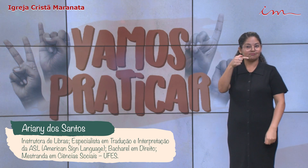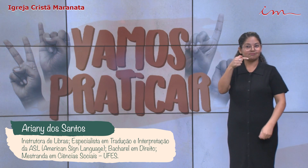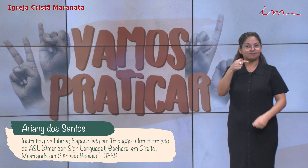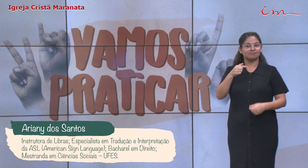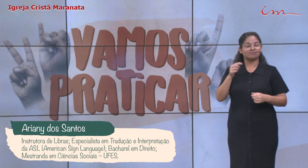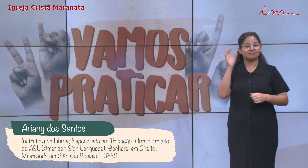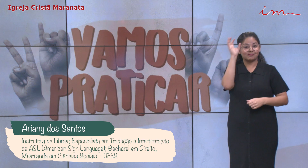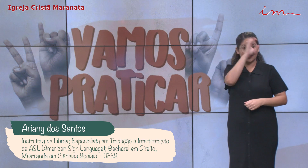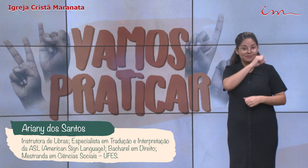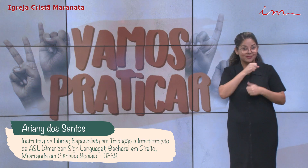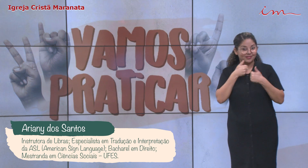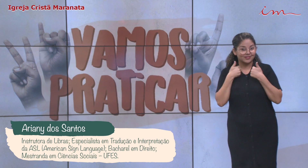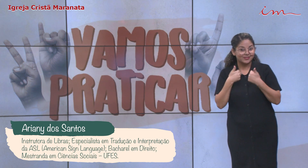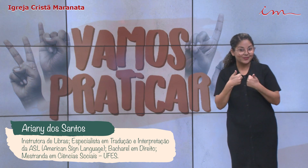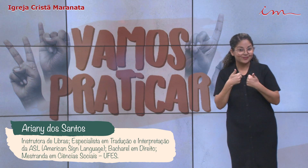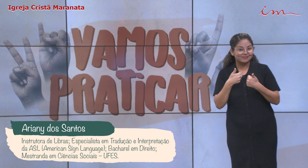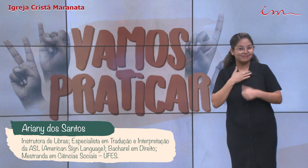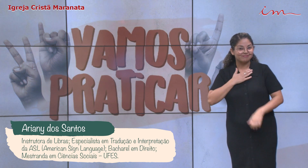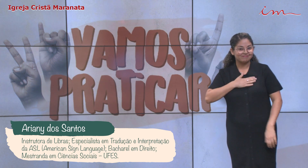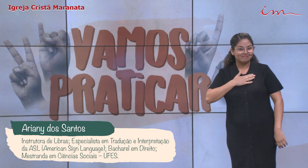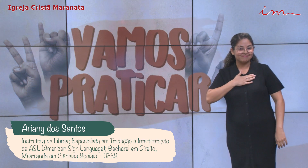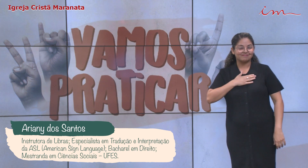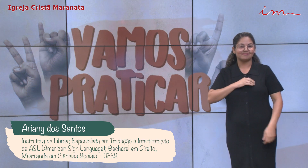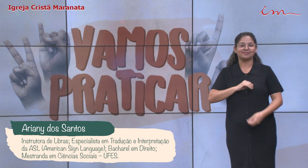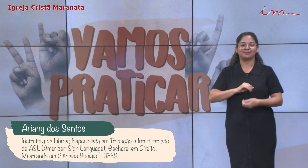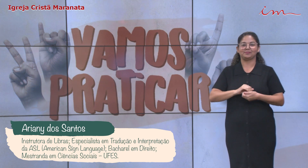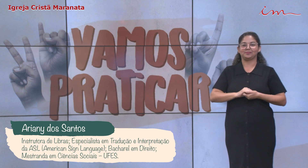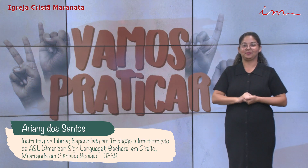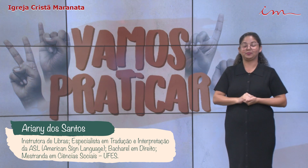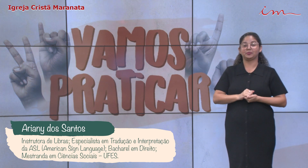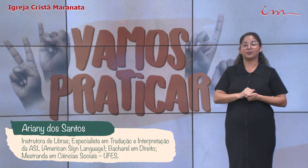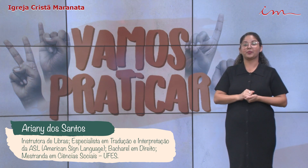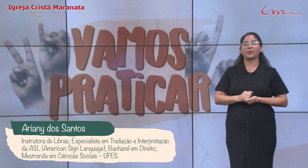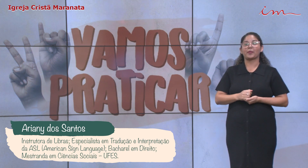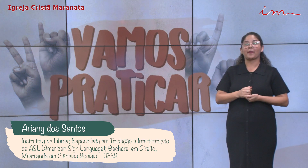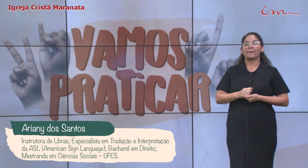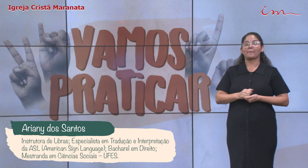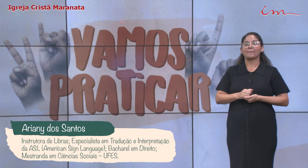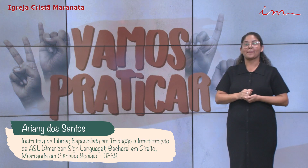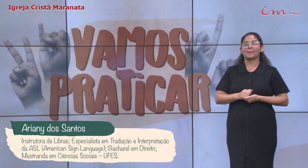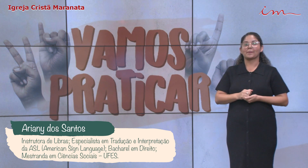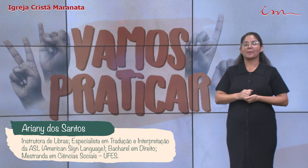começa às 7h. Aprenderam? Gostaram?